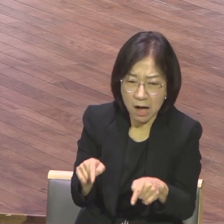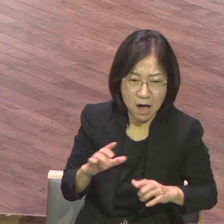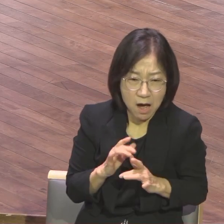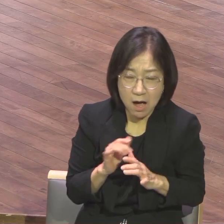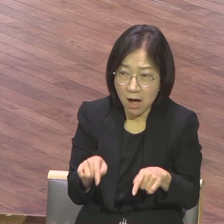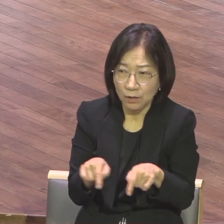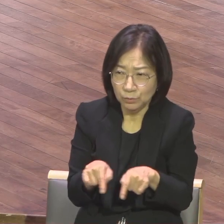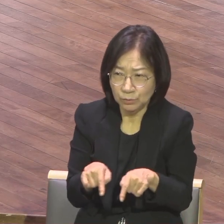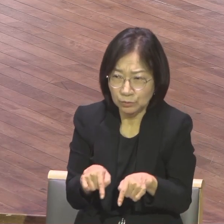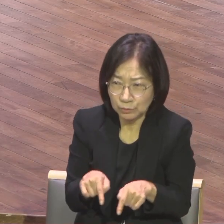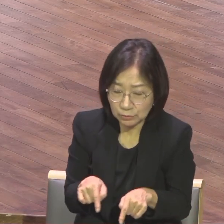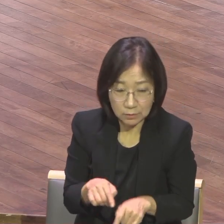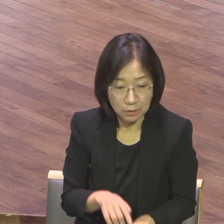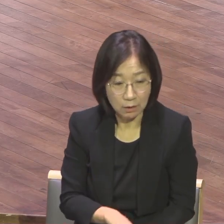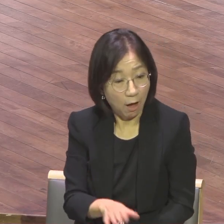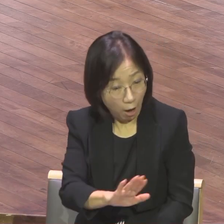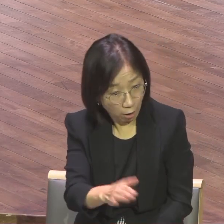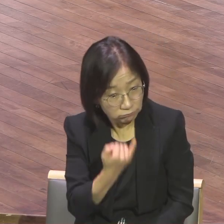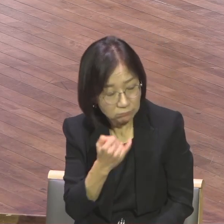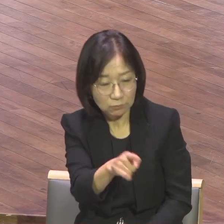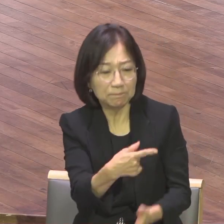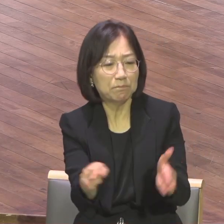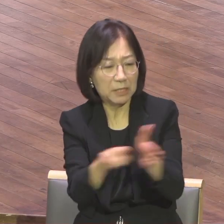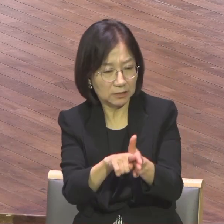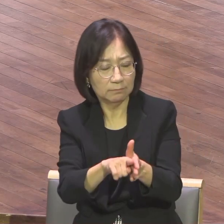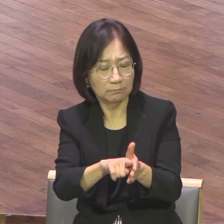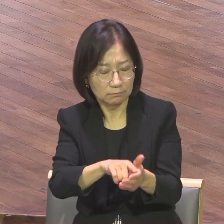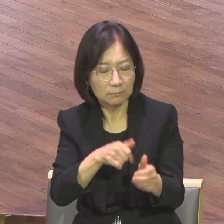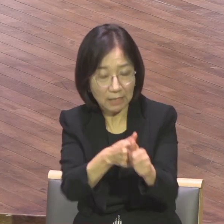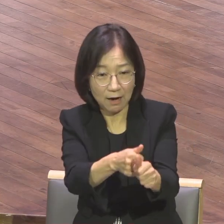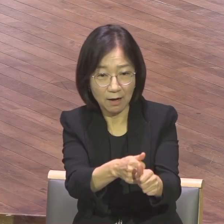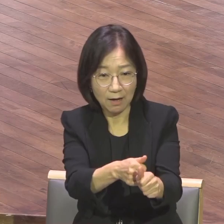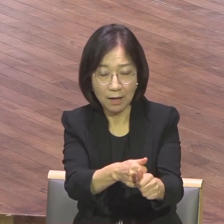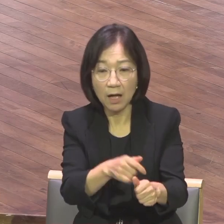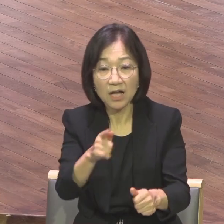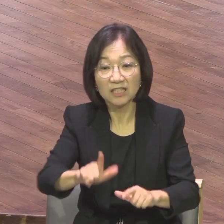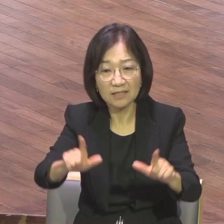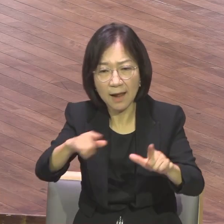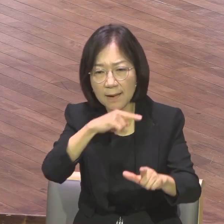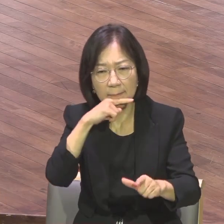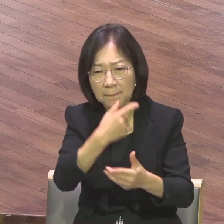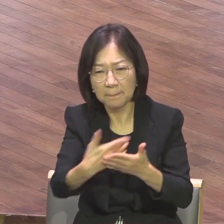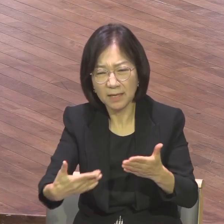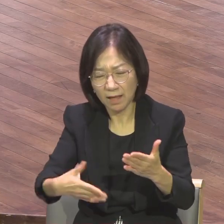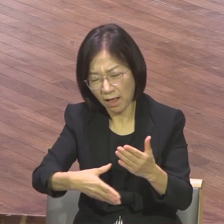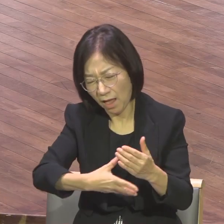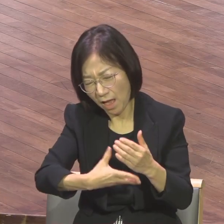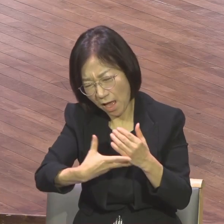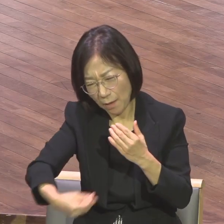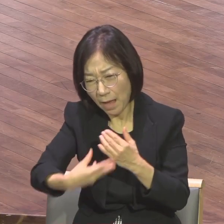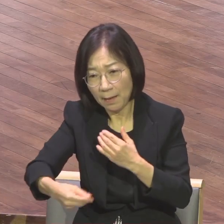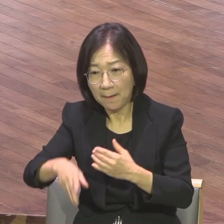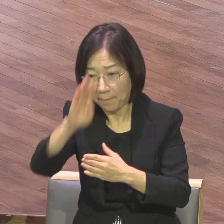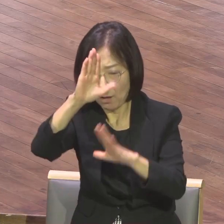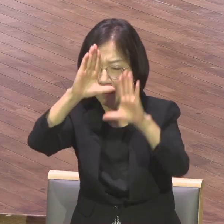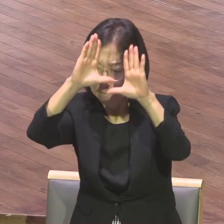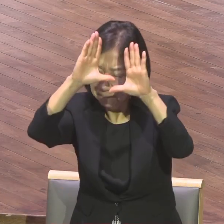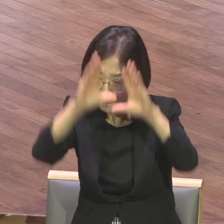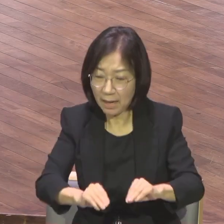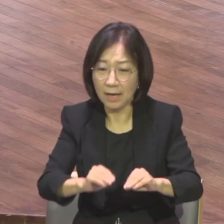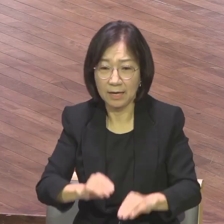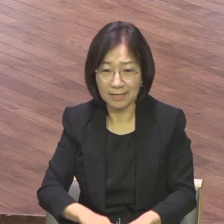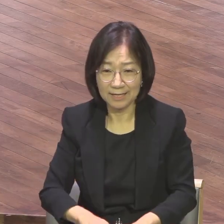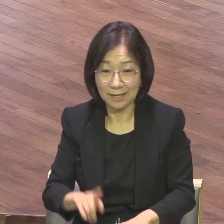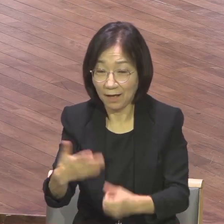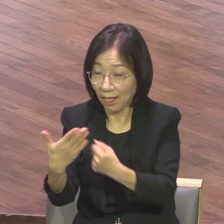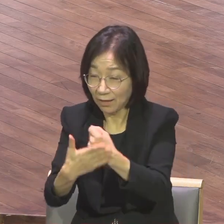말이요. 너 믿음대로 될 자다. 그날 치유되죠. 그날 은혜 받으면 치유된 줄 믿으시기 바랍니다. 은혜